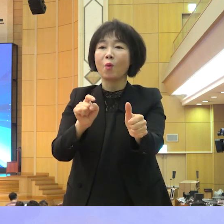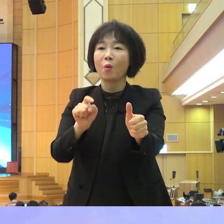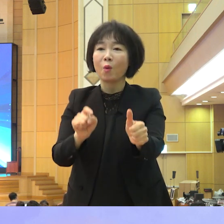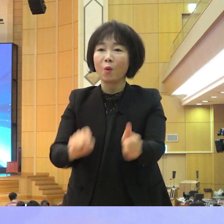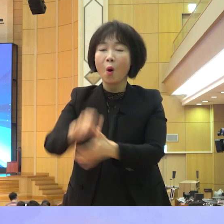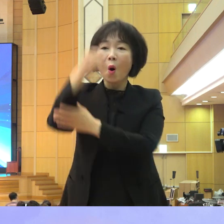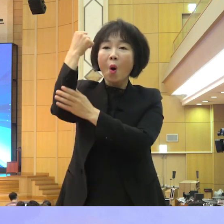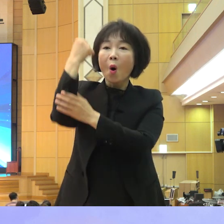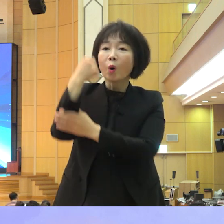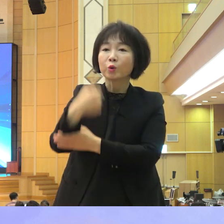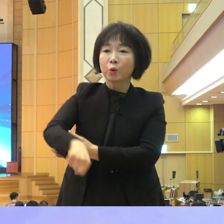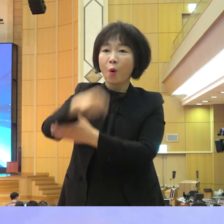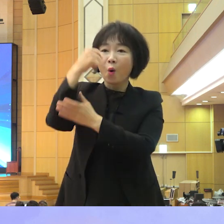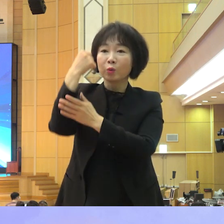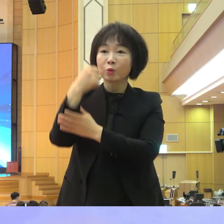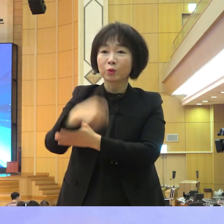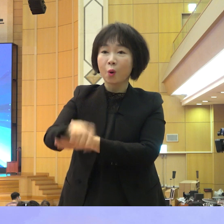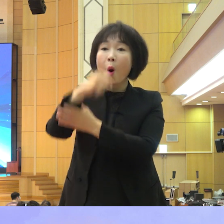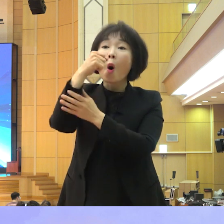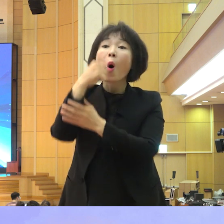모이라고